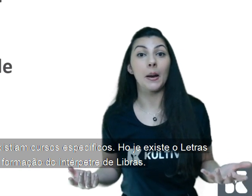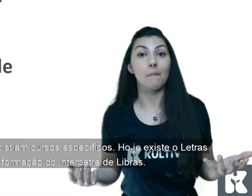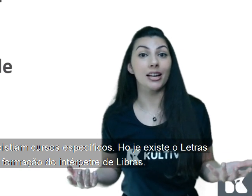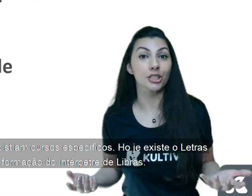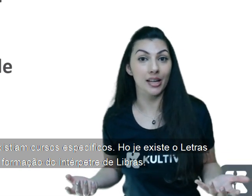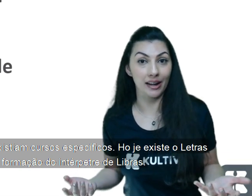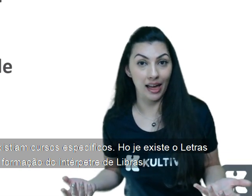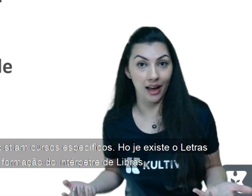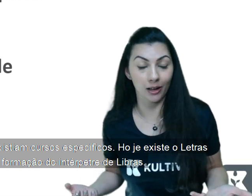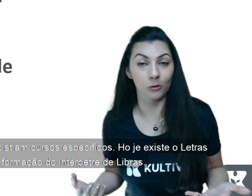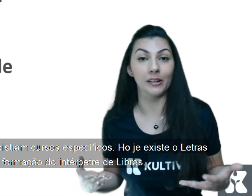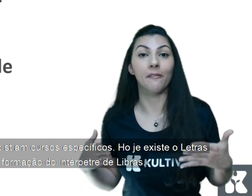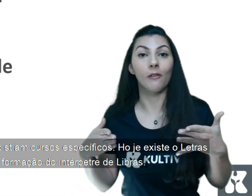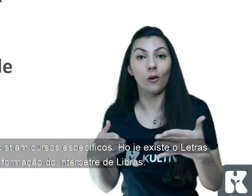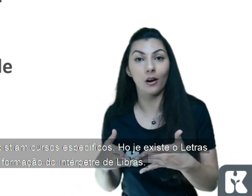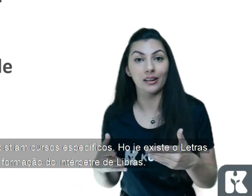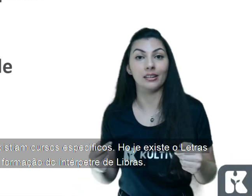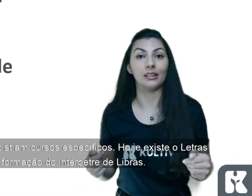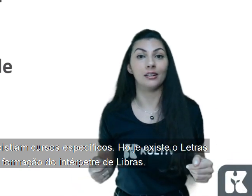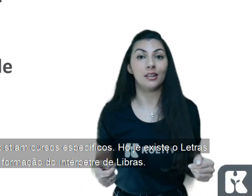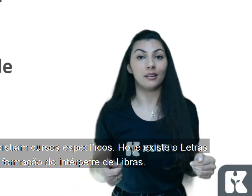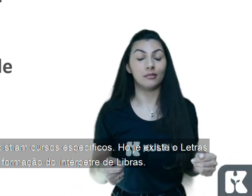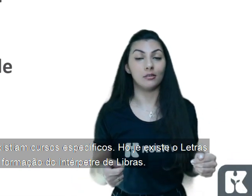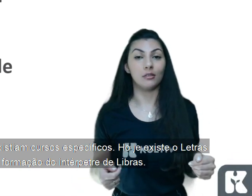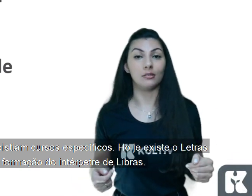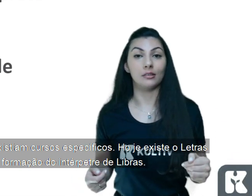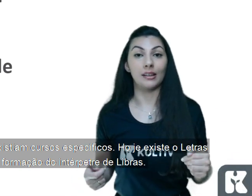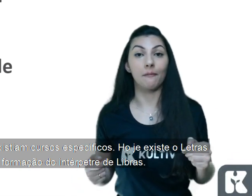Libras bacharelado, que foca na